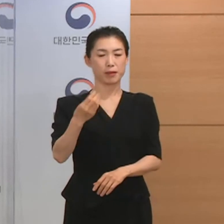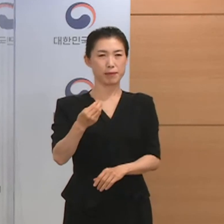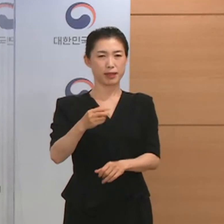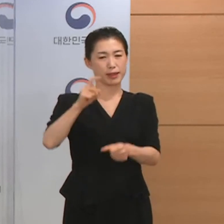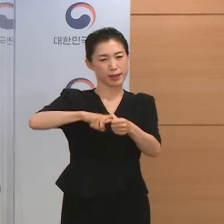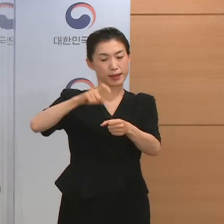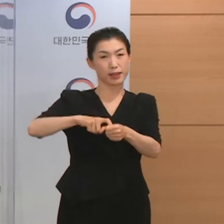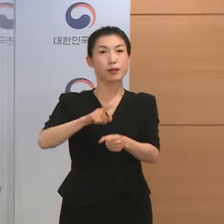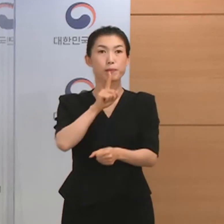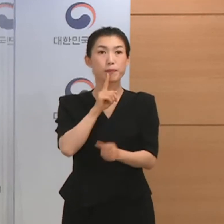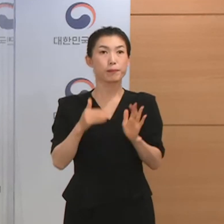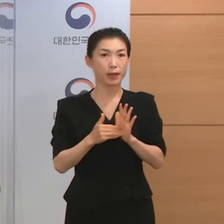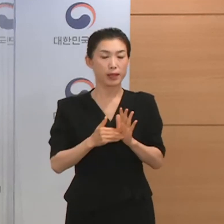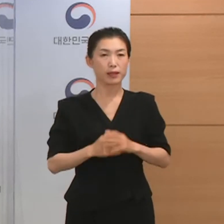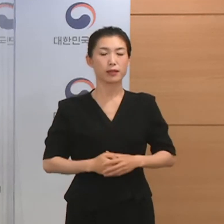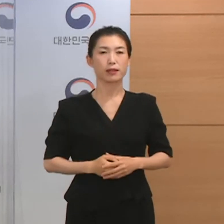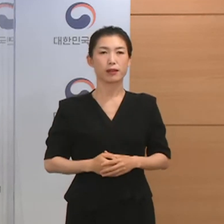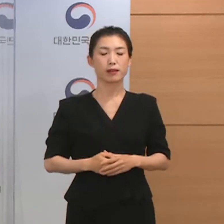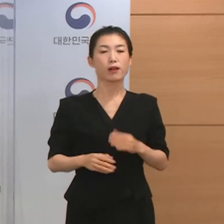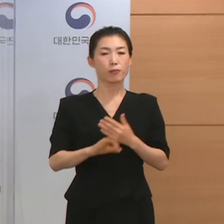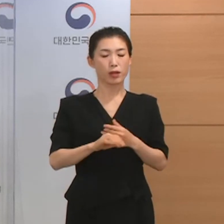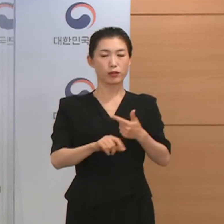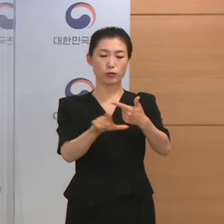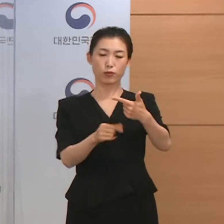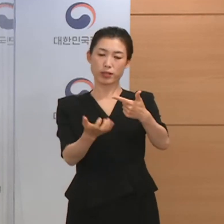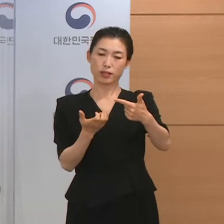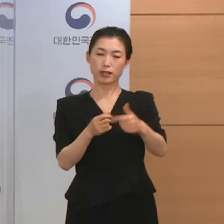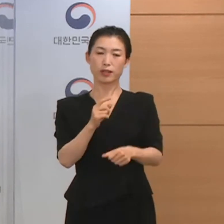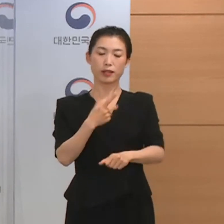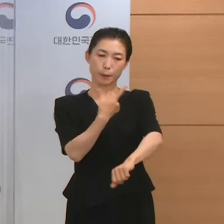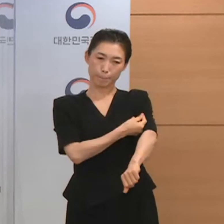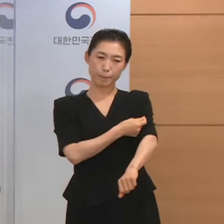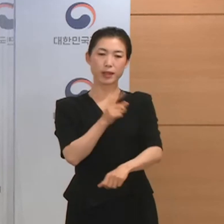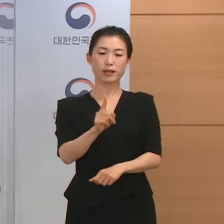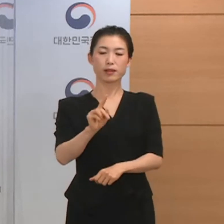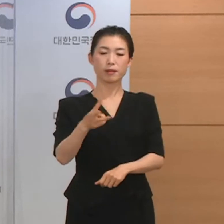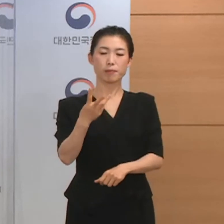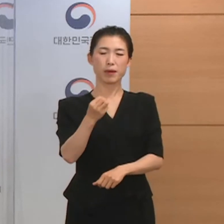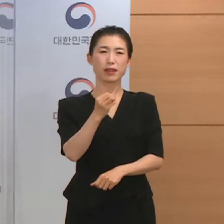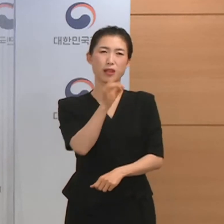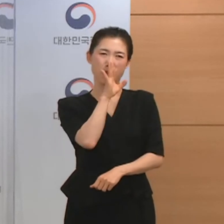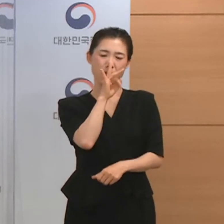했는데, 그렇다면 이 인원을 달성하지 못하거나 확연히